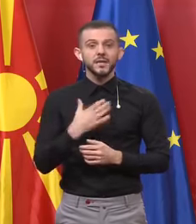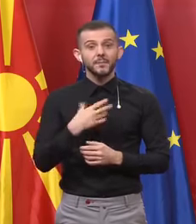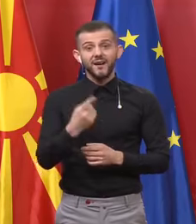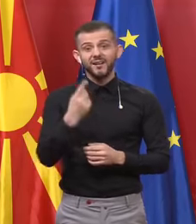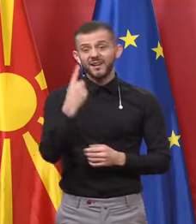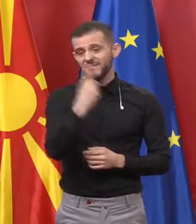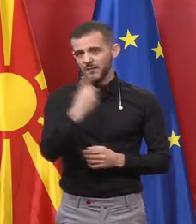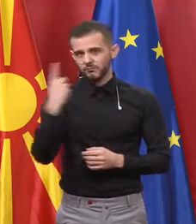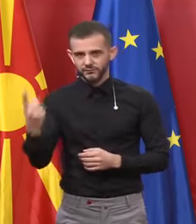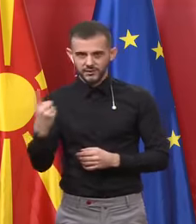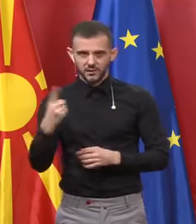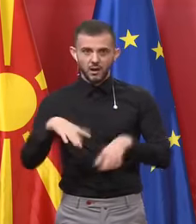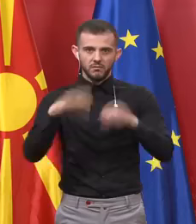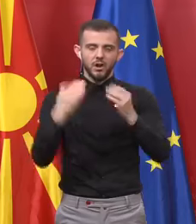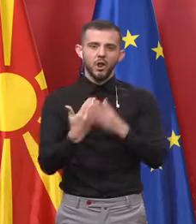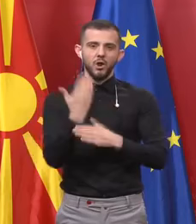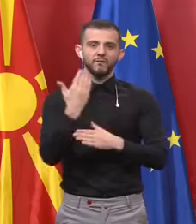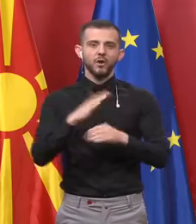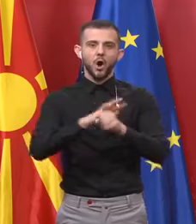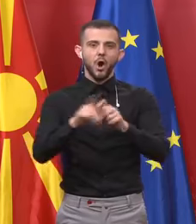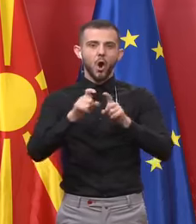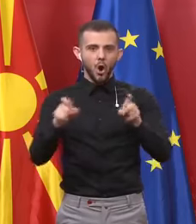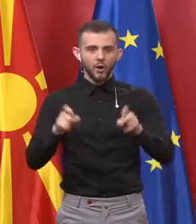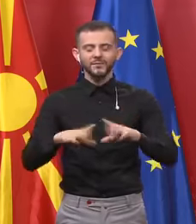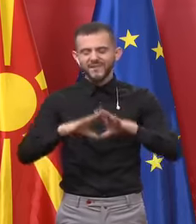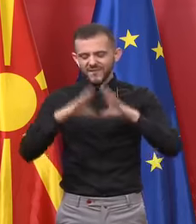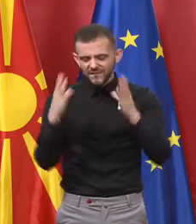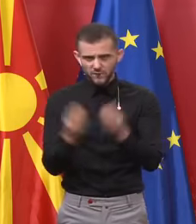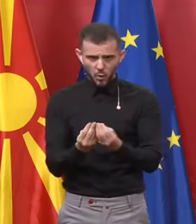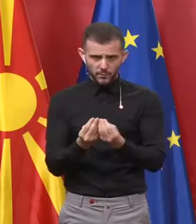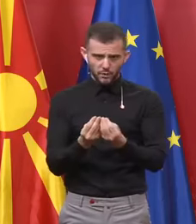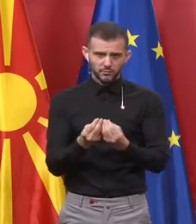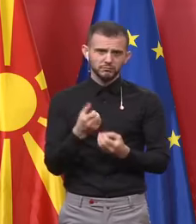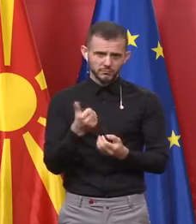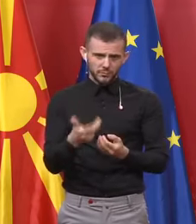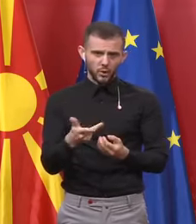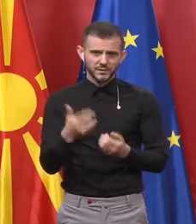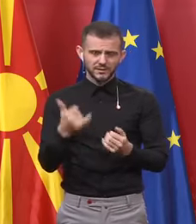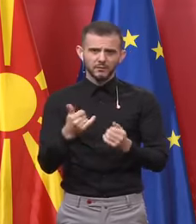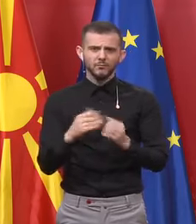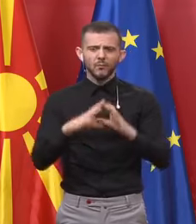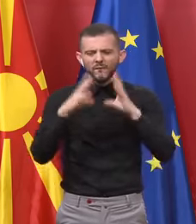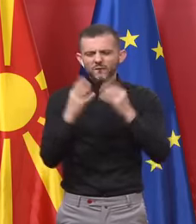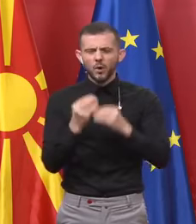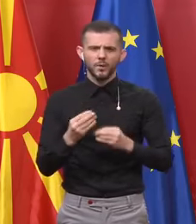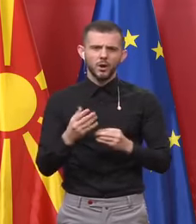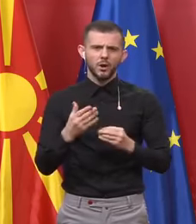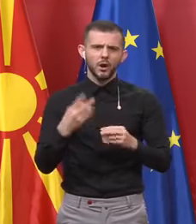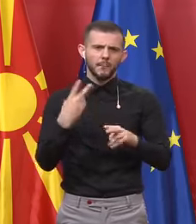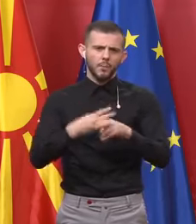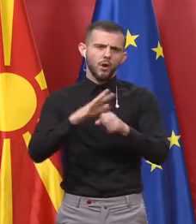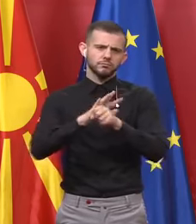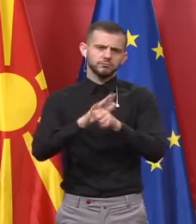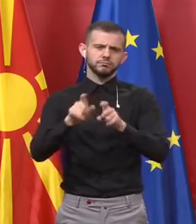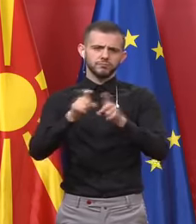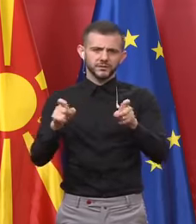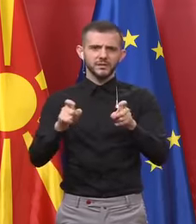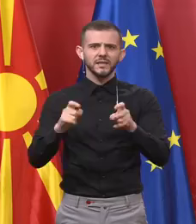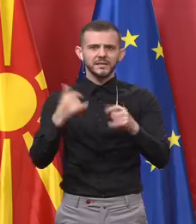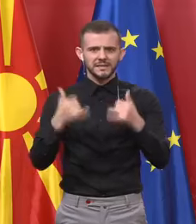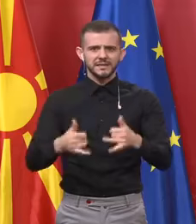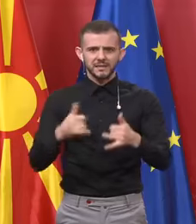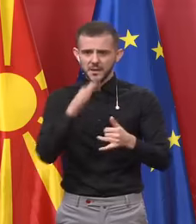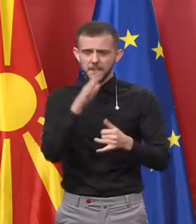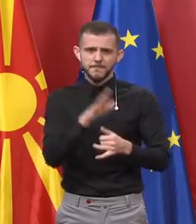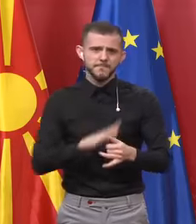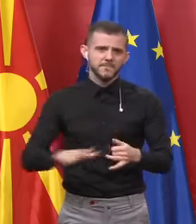еден новодиагностициран пациент. Вкупната бројка со ова на диагностицирани пациенти од COVID-19 вирусот во